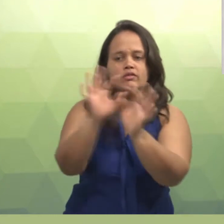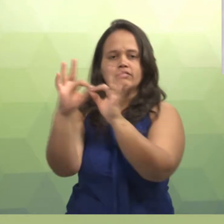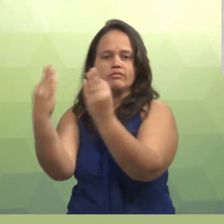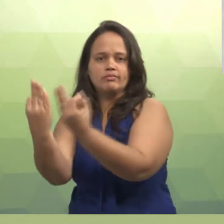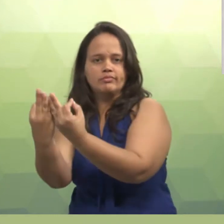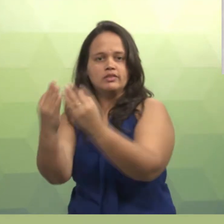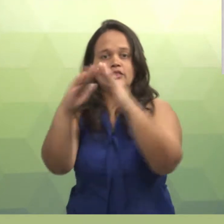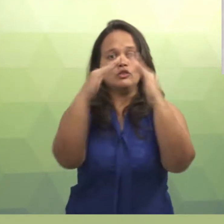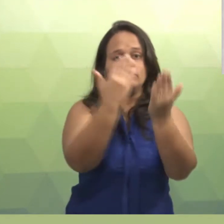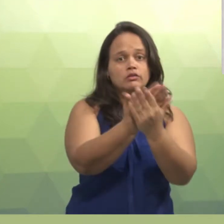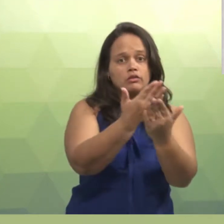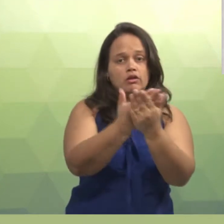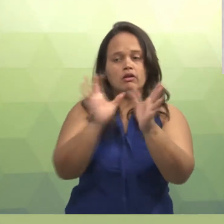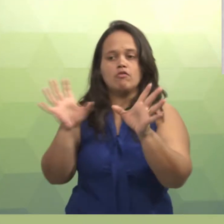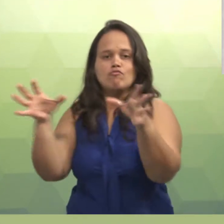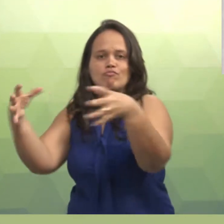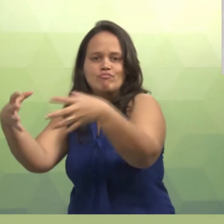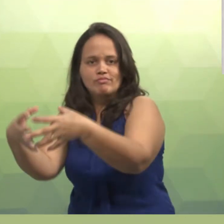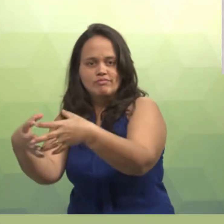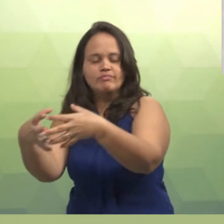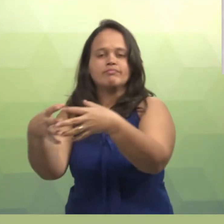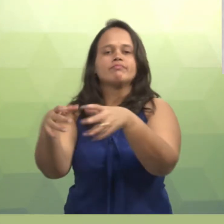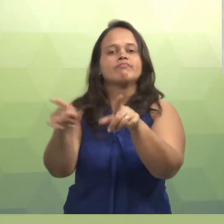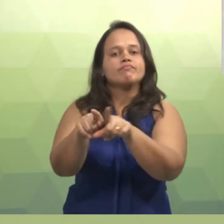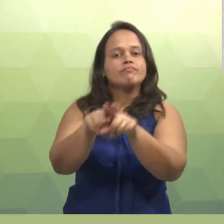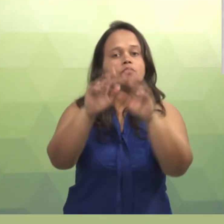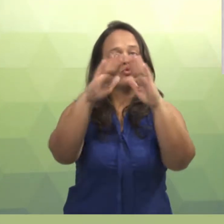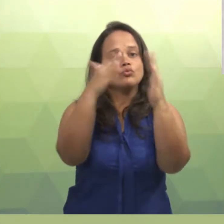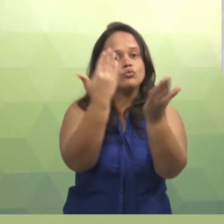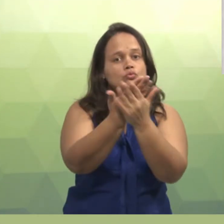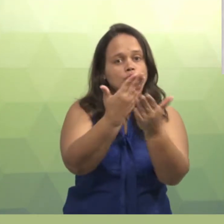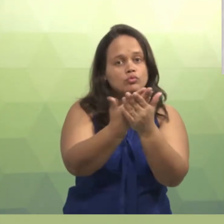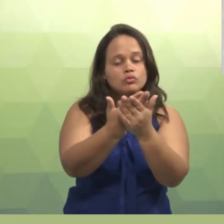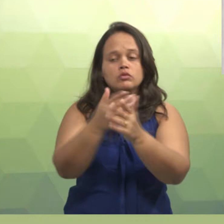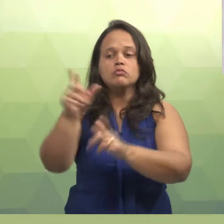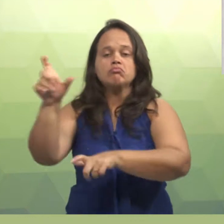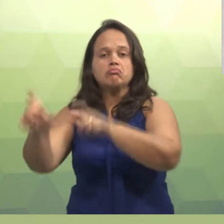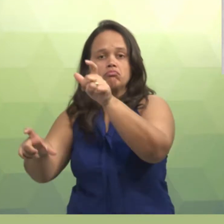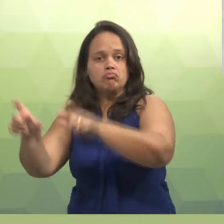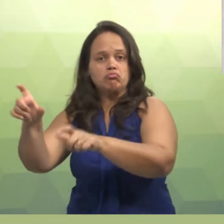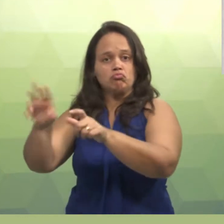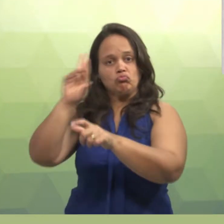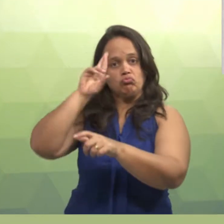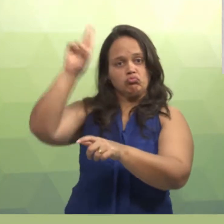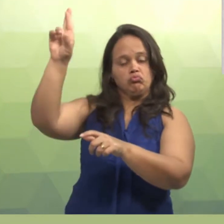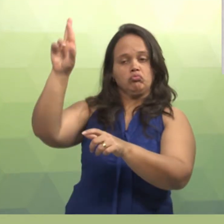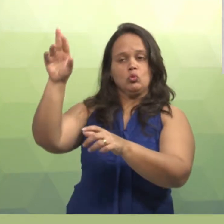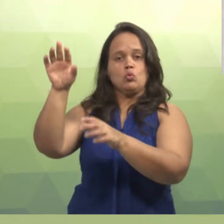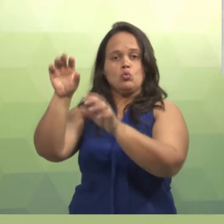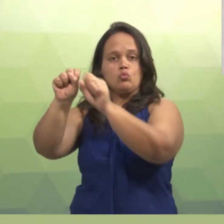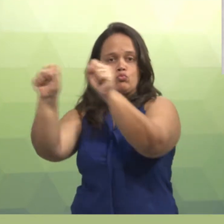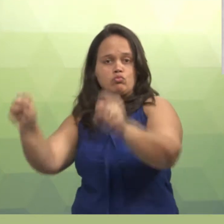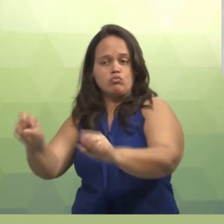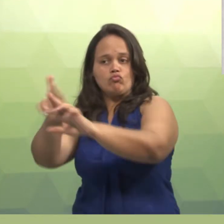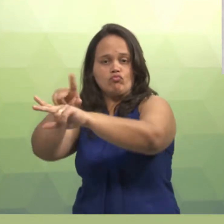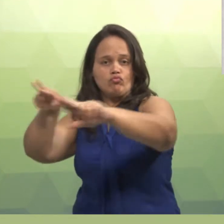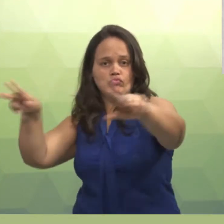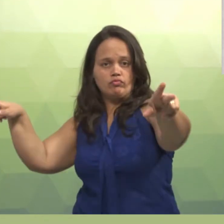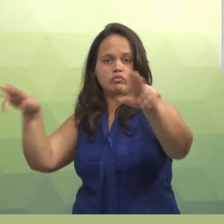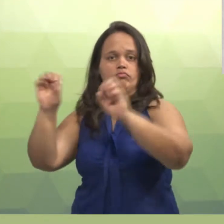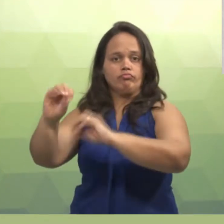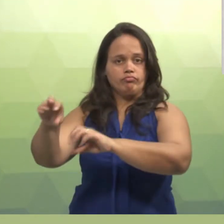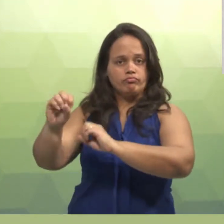e a comunidade, entre a escola e as autoridades e os diversos órgãos do sistema de ensino, entre os